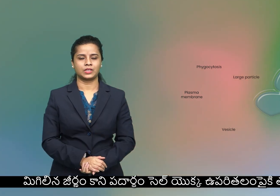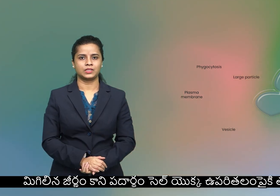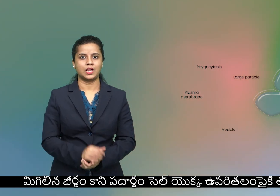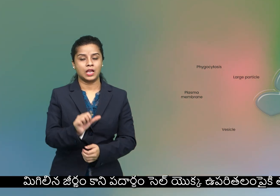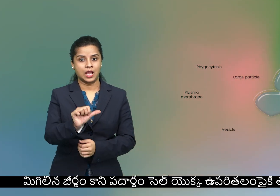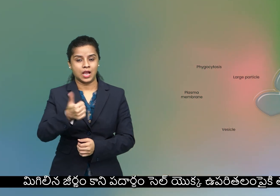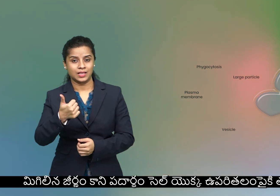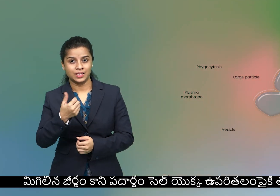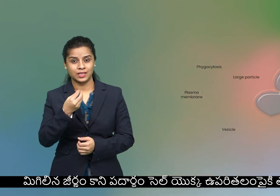తరలించబడుతుంది